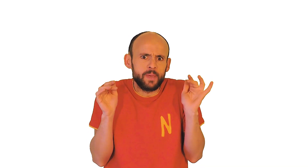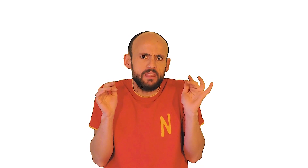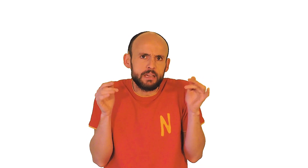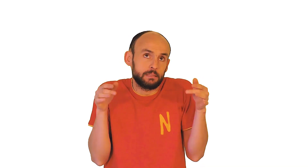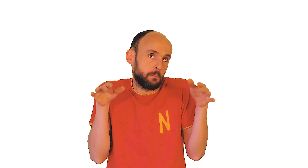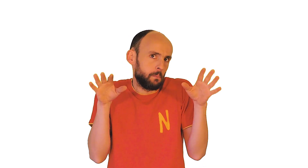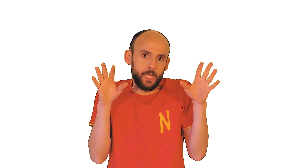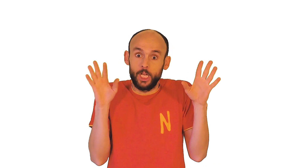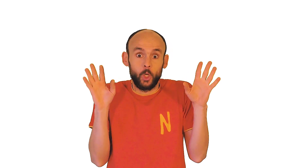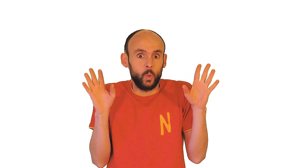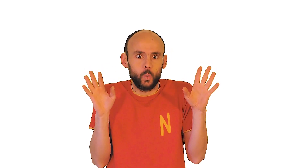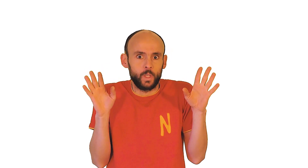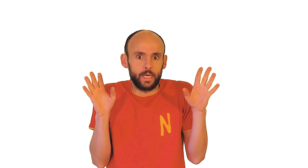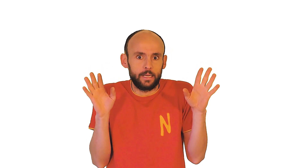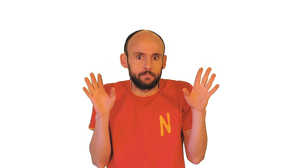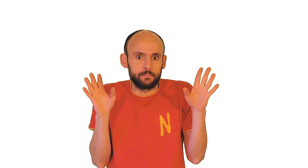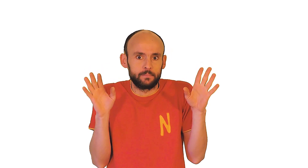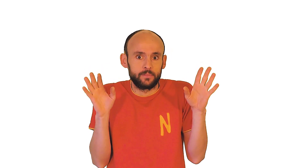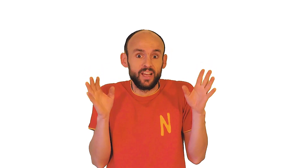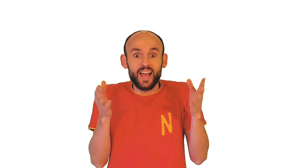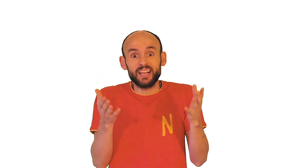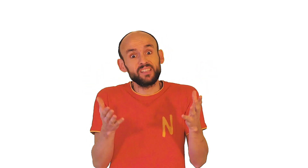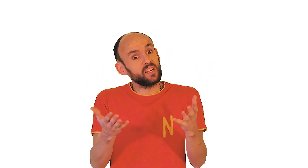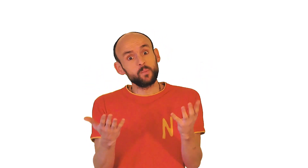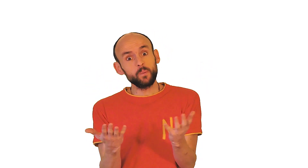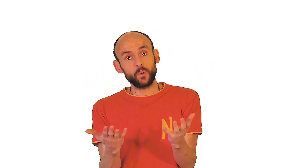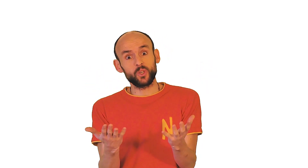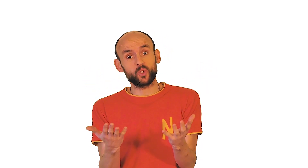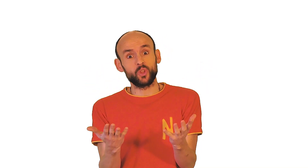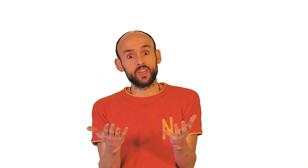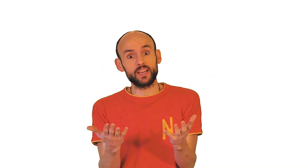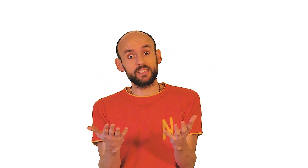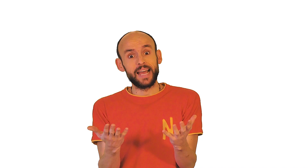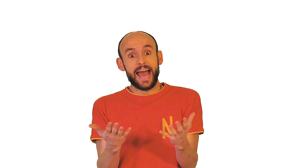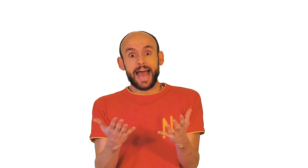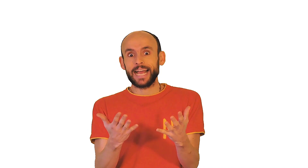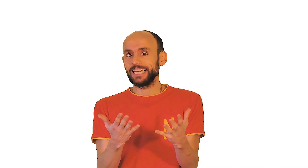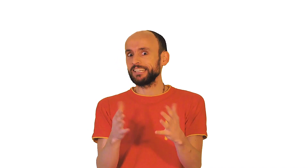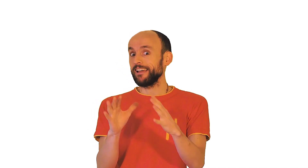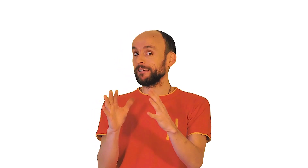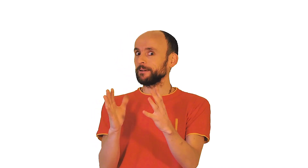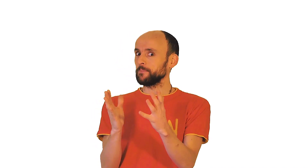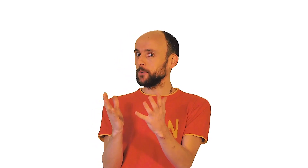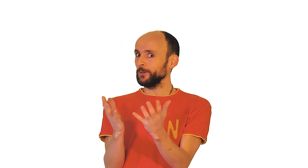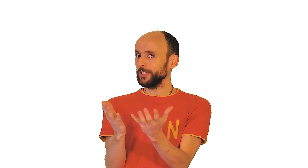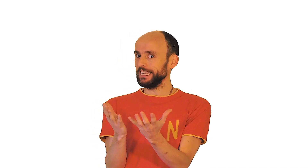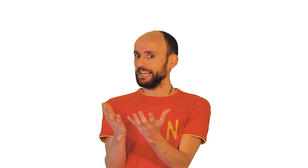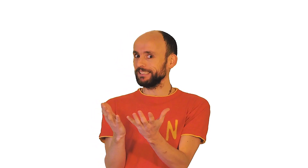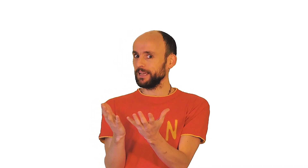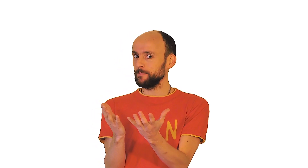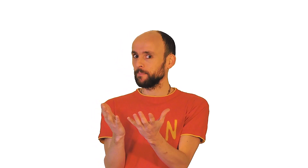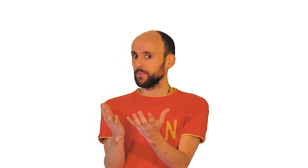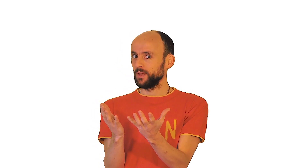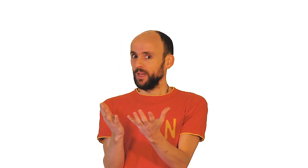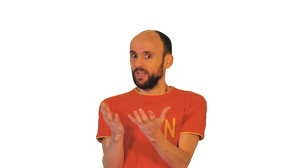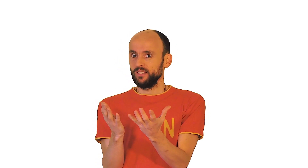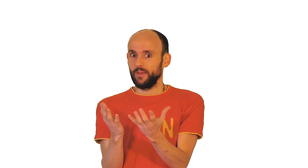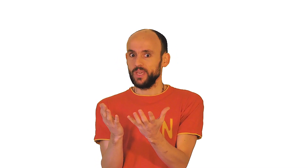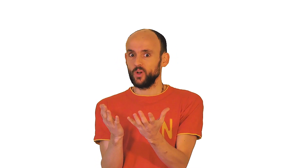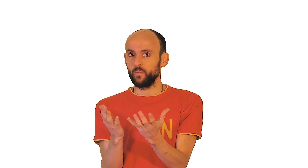medias. Nunca. Así que en muy poquitos días, aquella hermosa casa se había